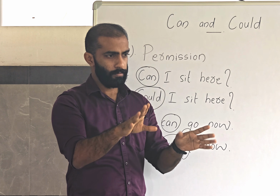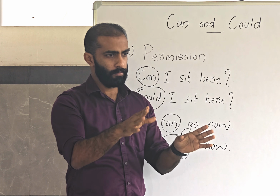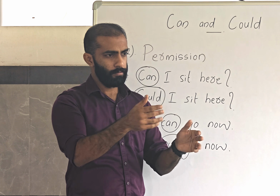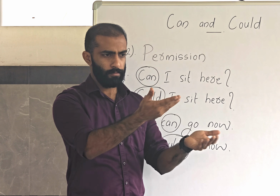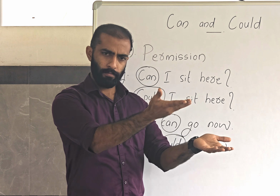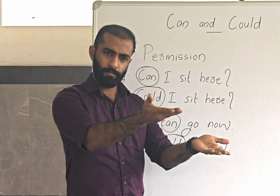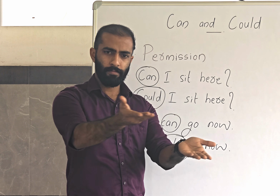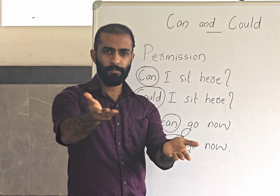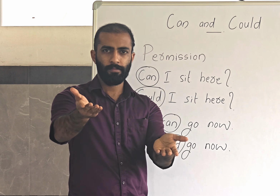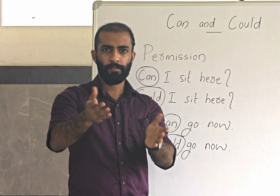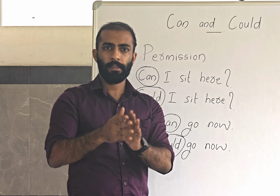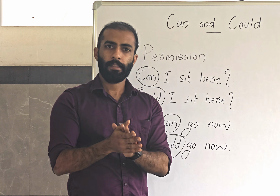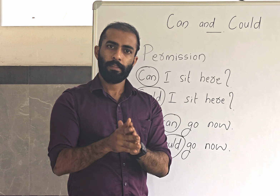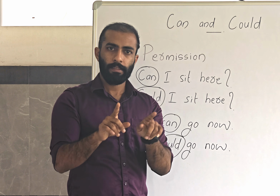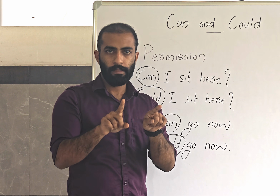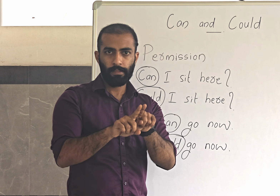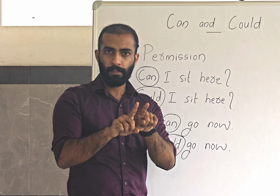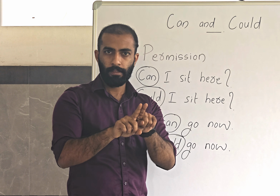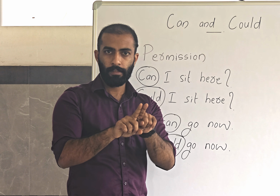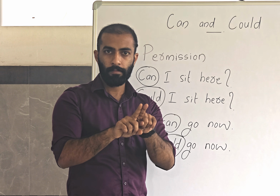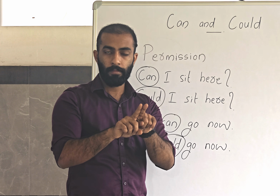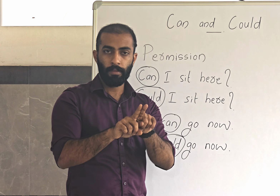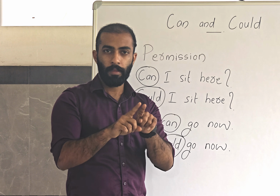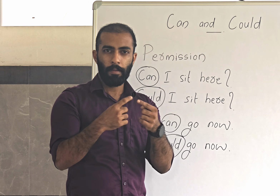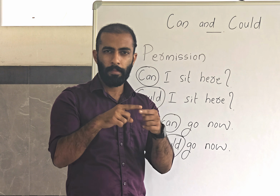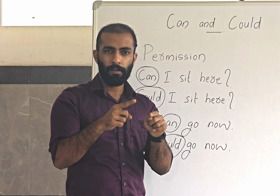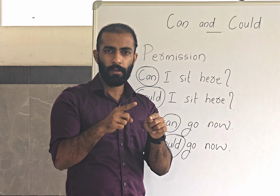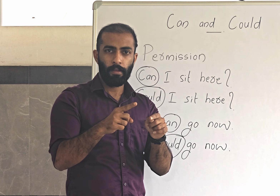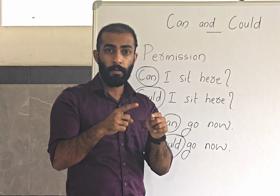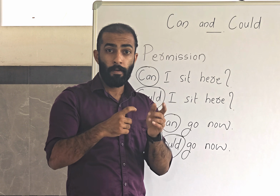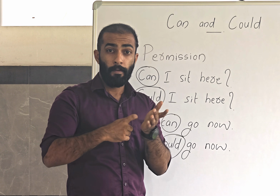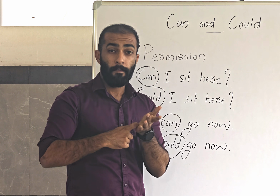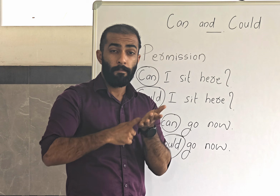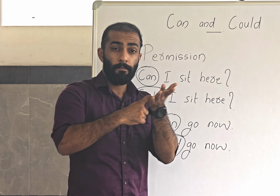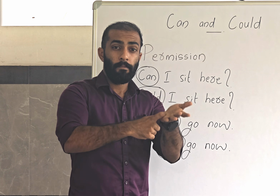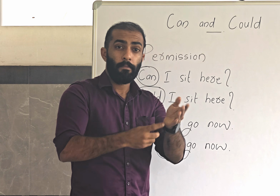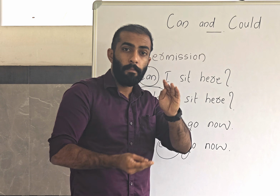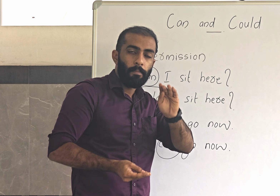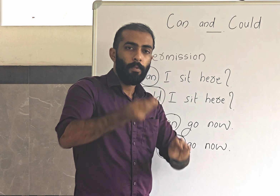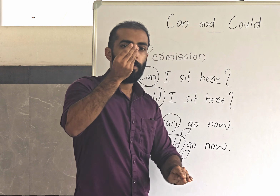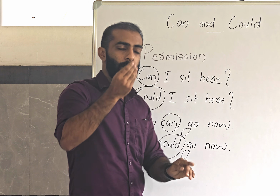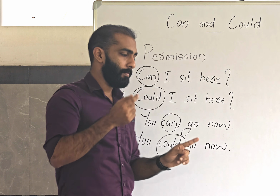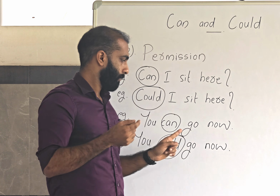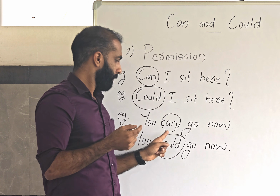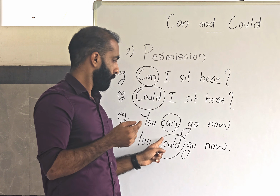കുറച്ചുകൂടെ മര്യാദ വേണ്ട സാഹചര്യങ്ങളിൽ നമ്മൾ യു കുഡ് ഗോ നൗ എന്നുള്ളത് ഉപയോഗിക്കുന്നതായിരിക്കും നല്ലത്.